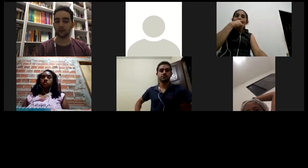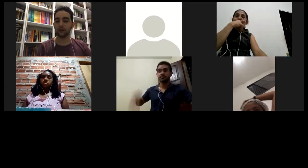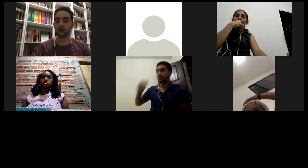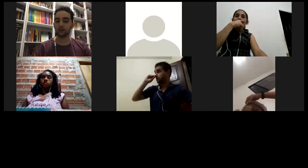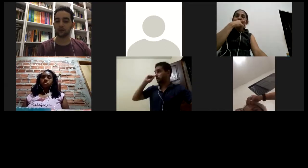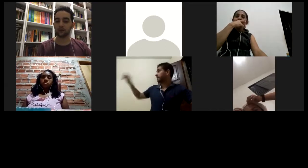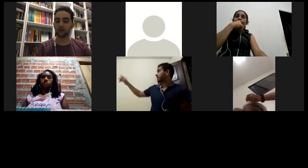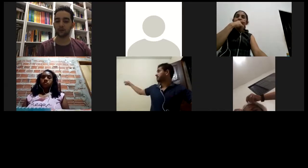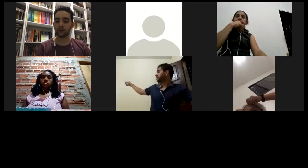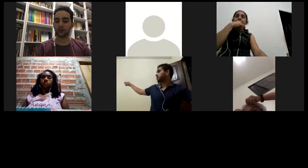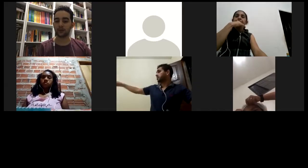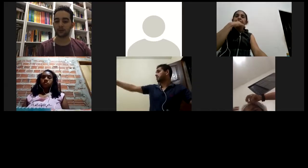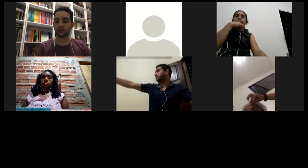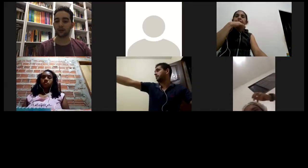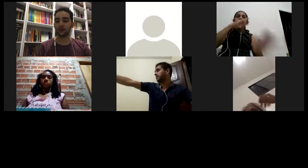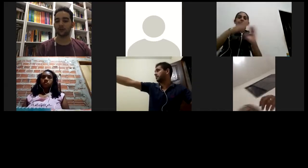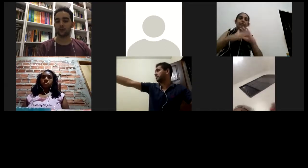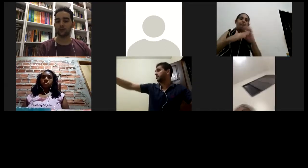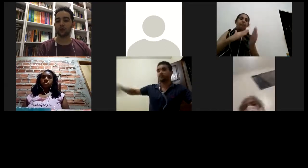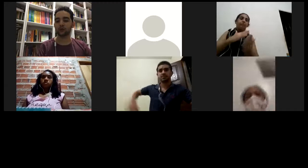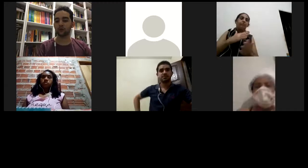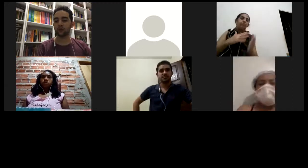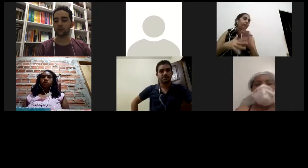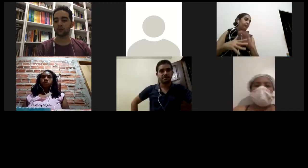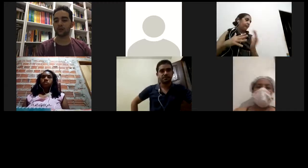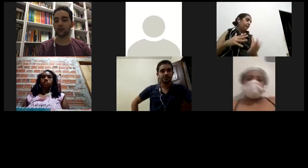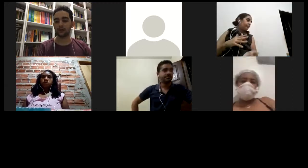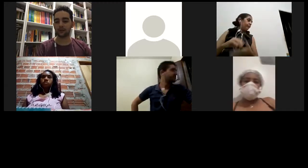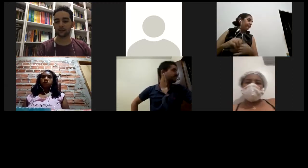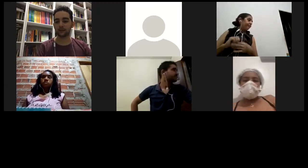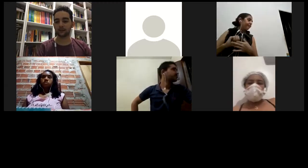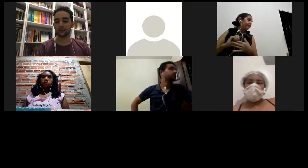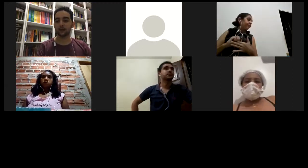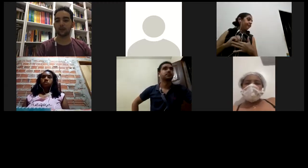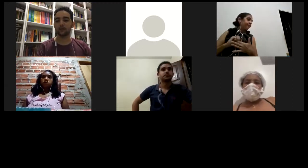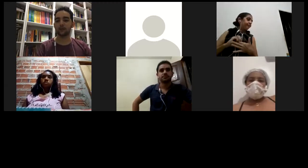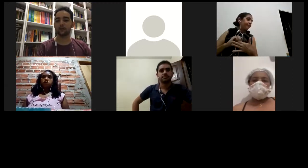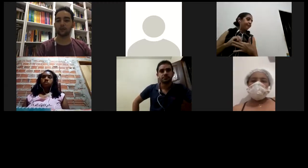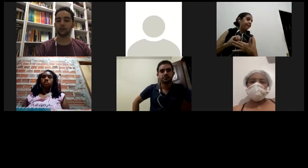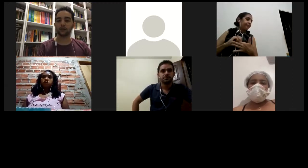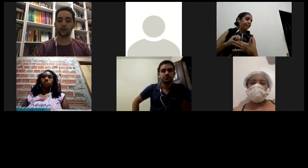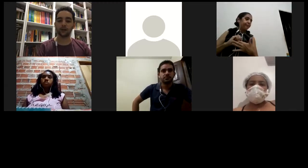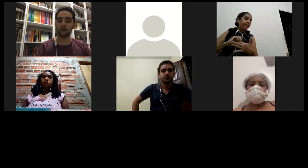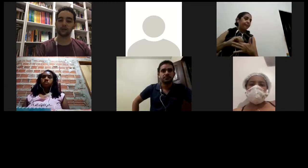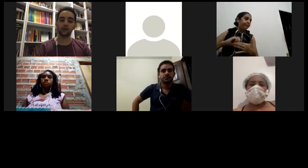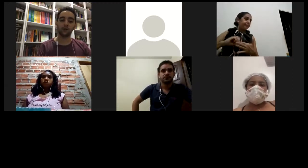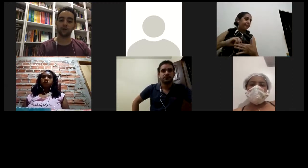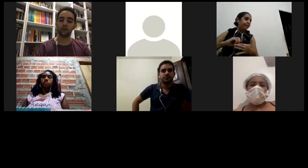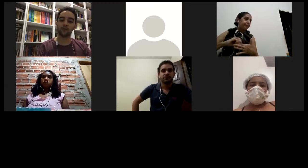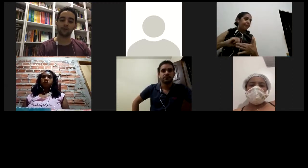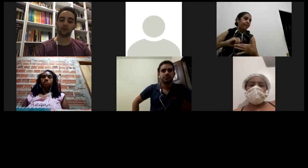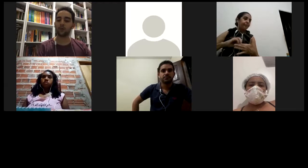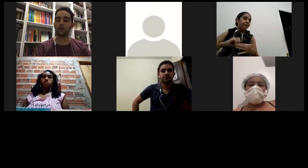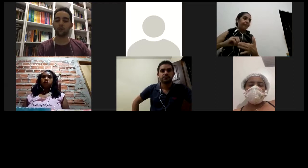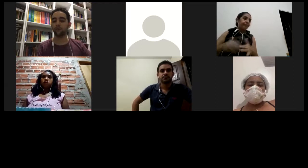alfabeto sozinho, para soletrar. Só se utiliza de sinais. Então, se utiliza de sinais e o